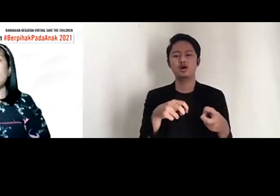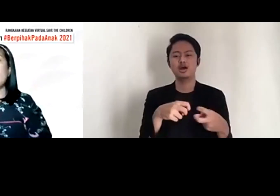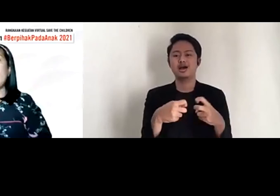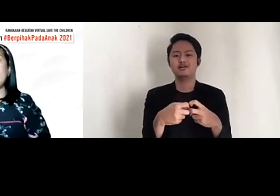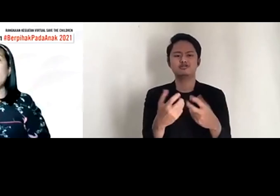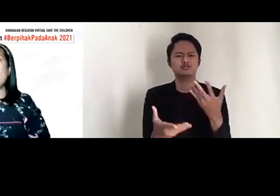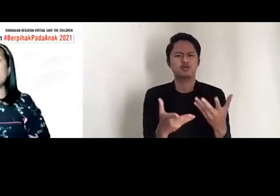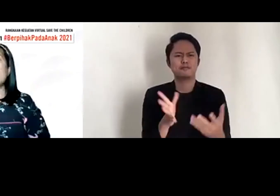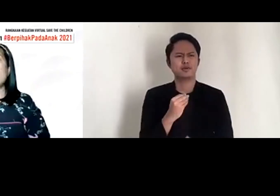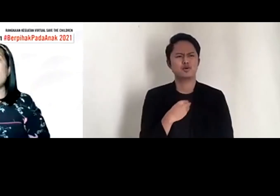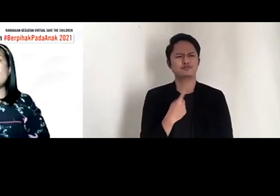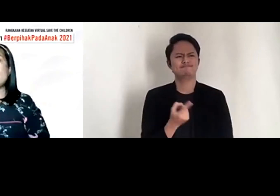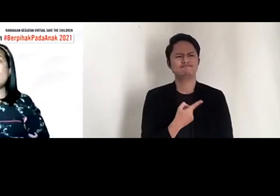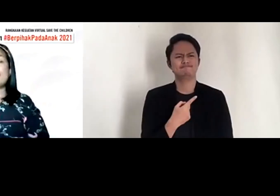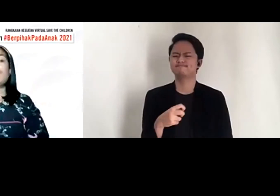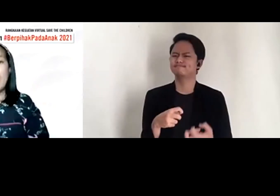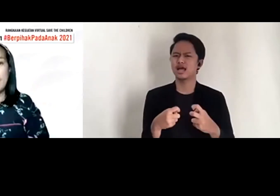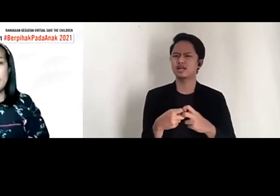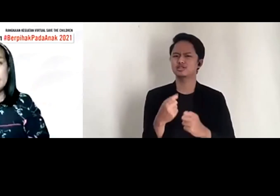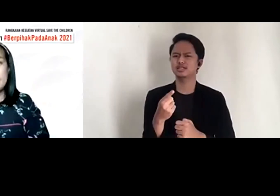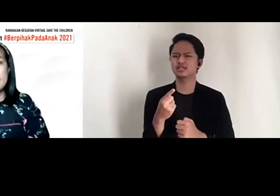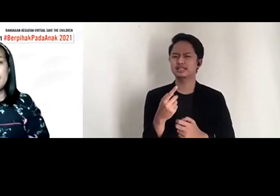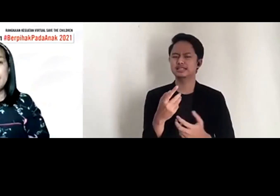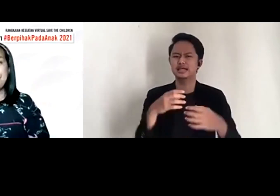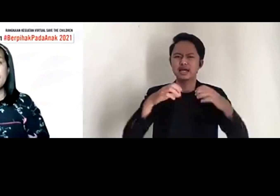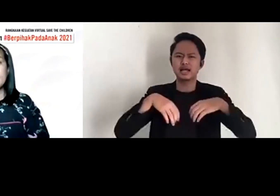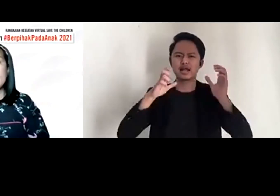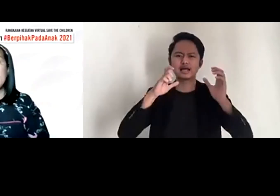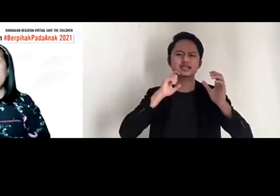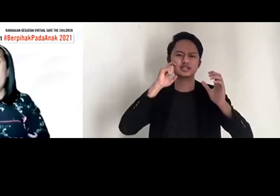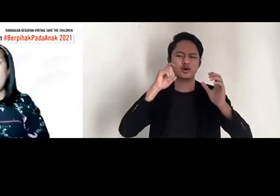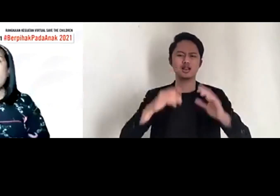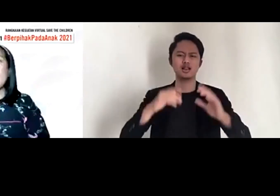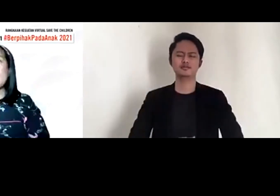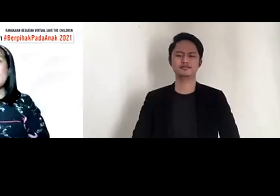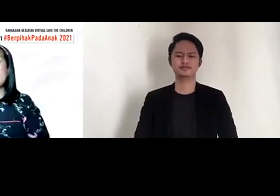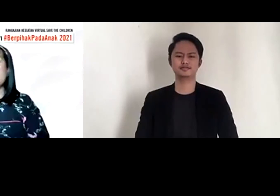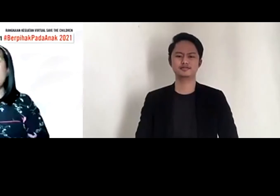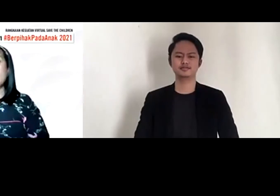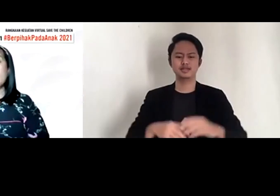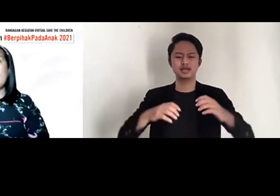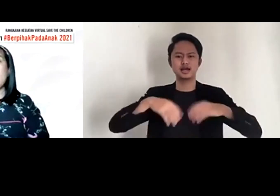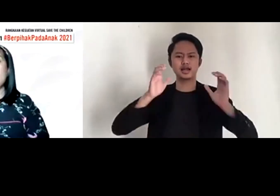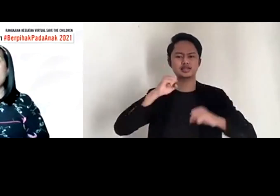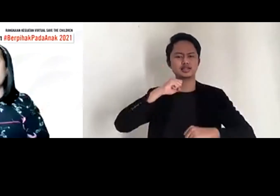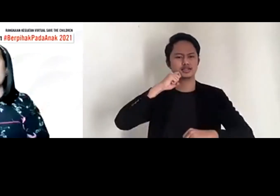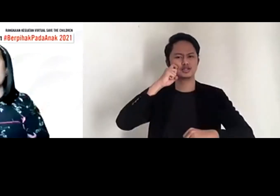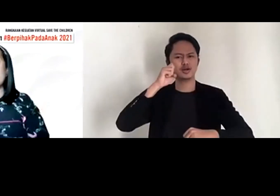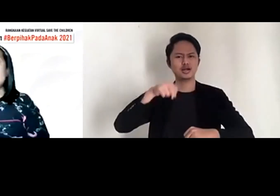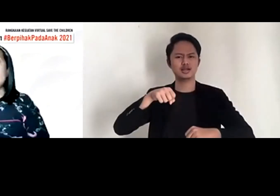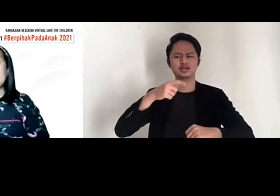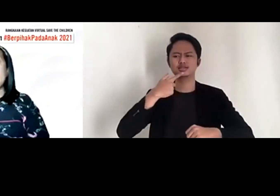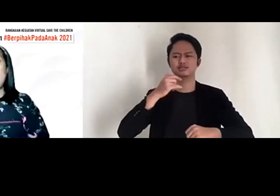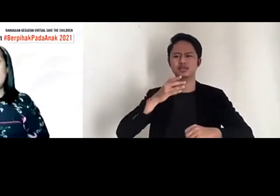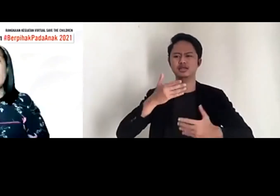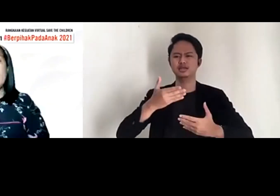menurut kami itu kasus kekerasan seksual. Jadi pelaku kekerasan seksual itu telah kami urus, dan